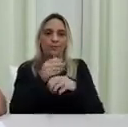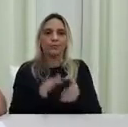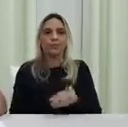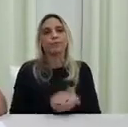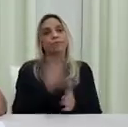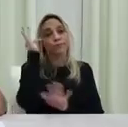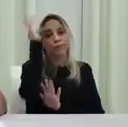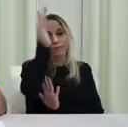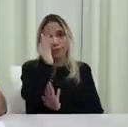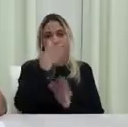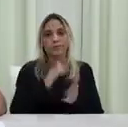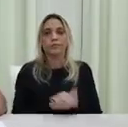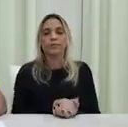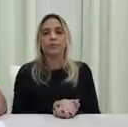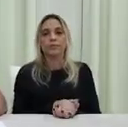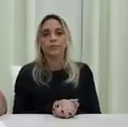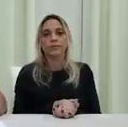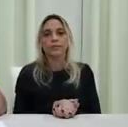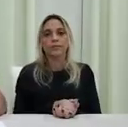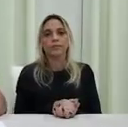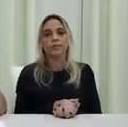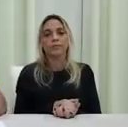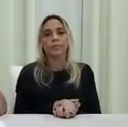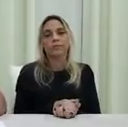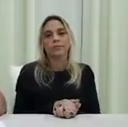promissora no futuro.